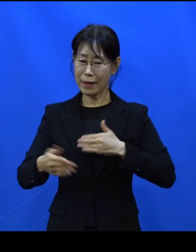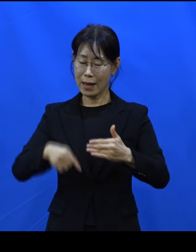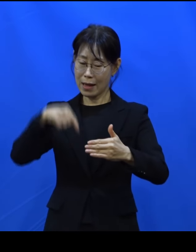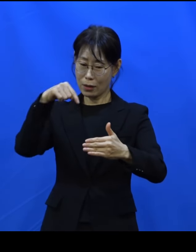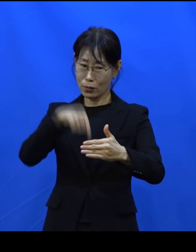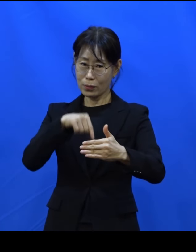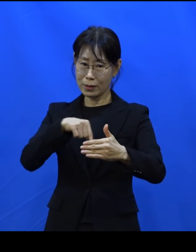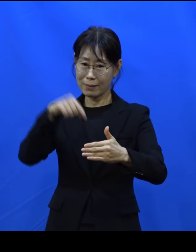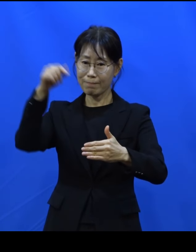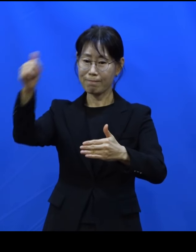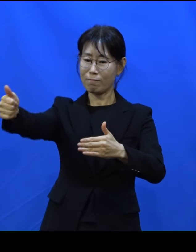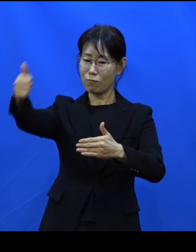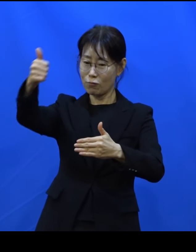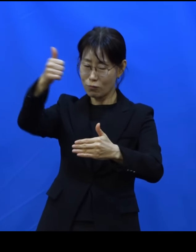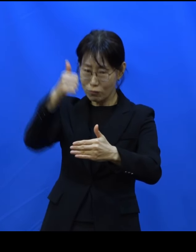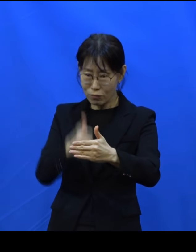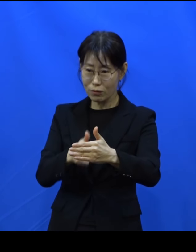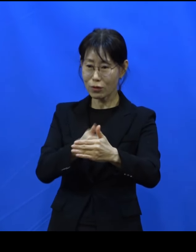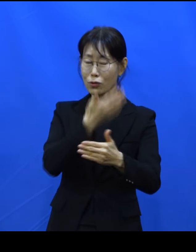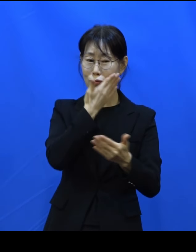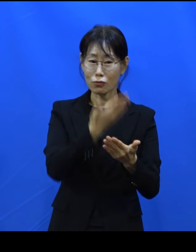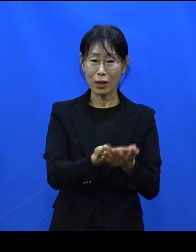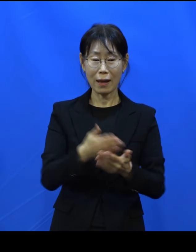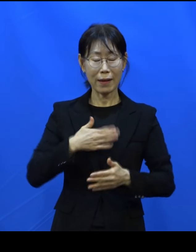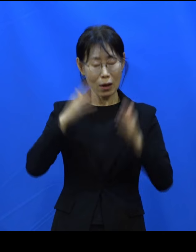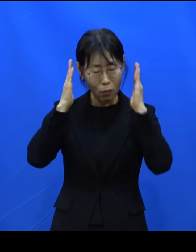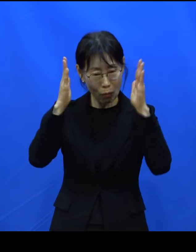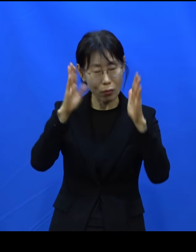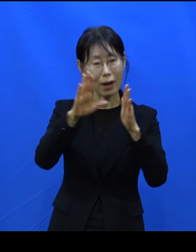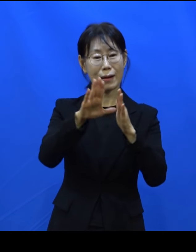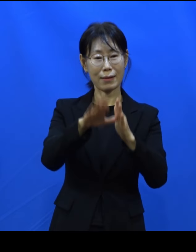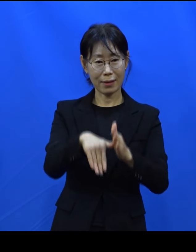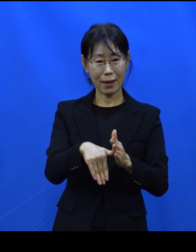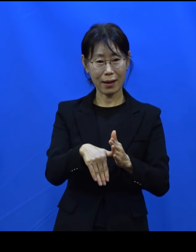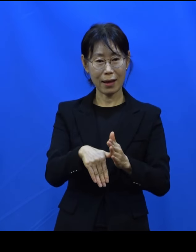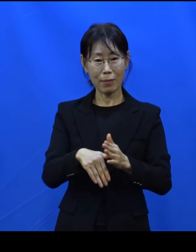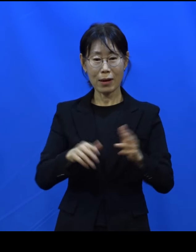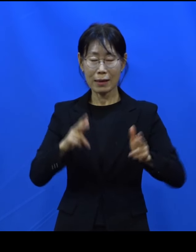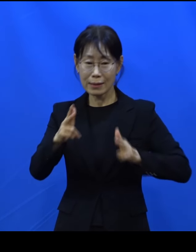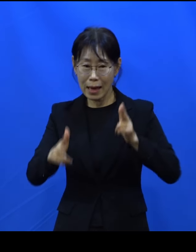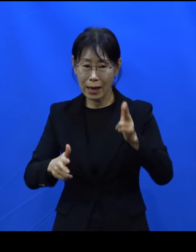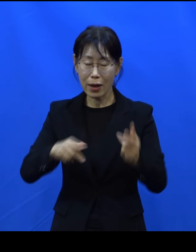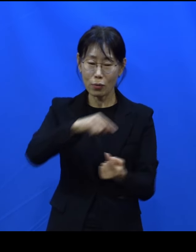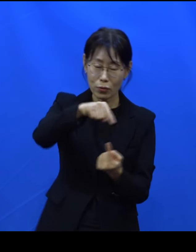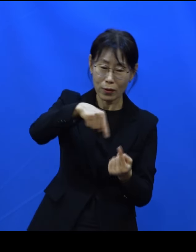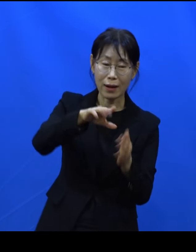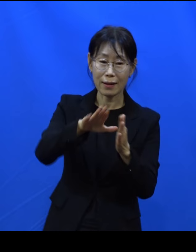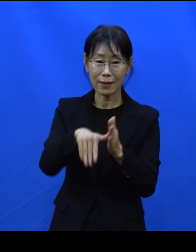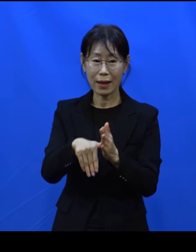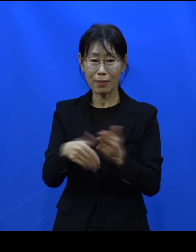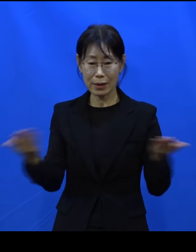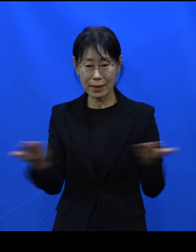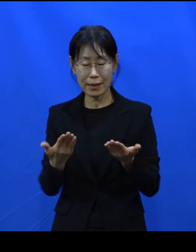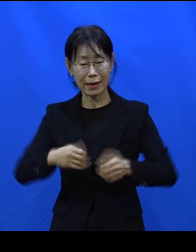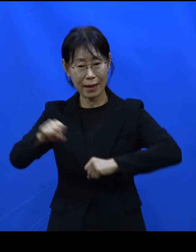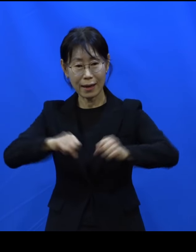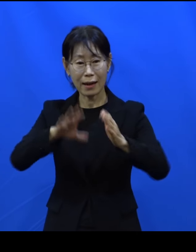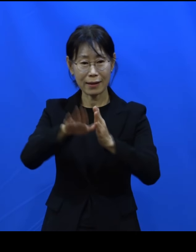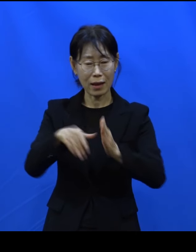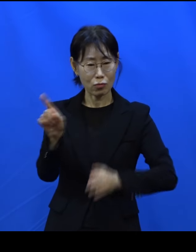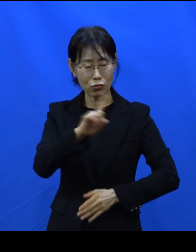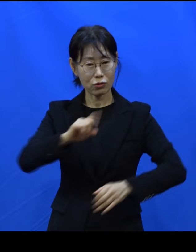거죠. 공부를 하든 사업을 하든 뭐 직장을 다니든 사역을 하든 무엇을 하든